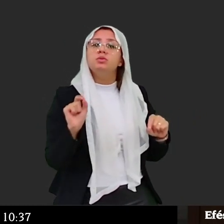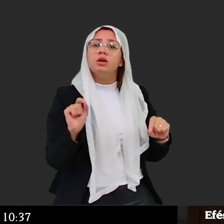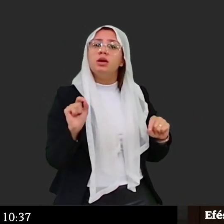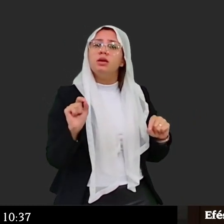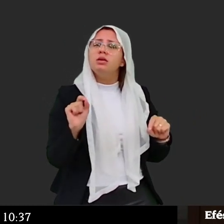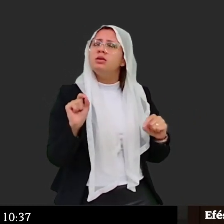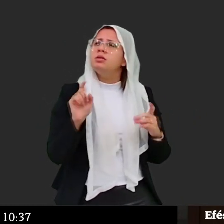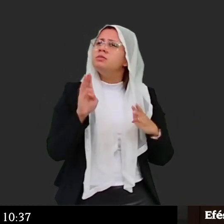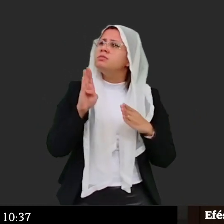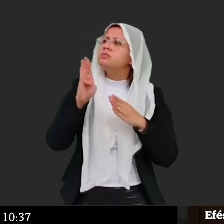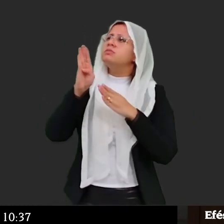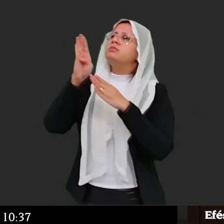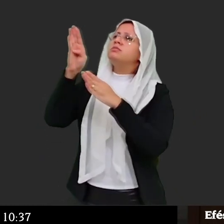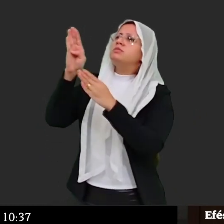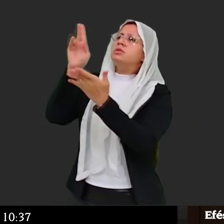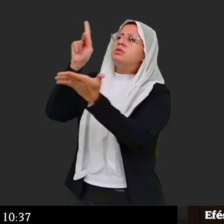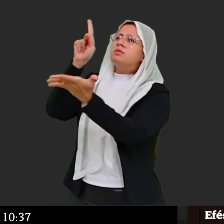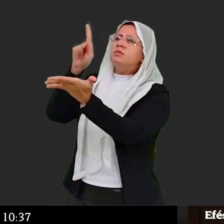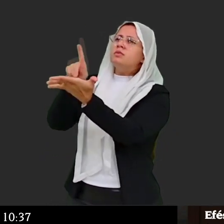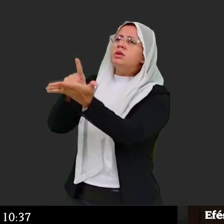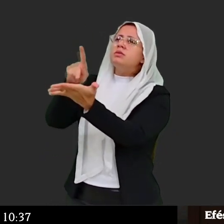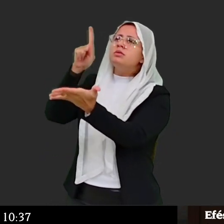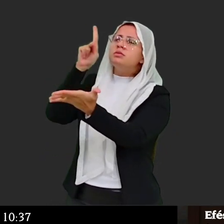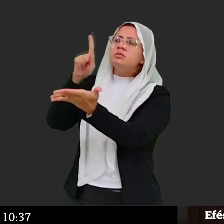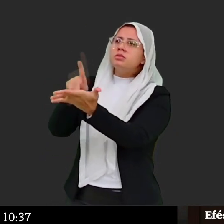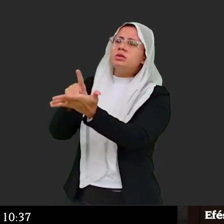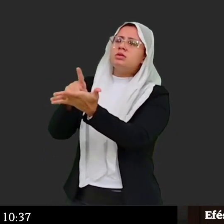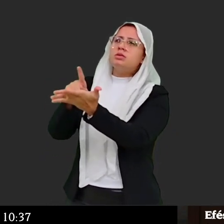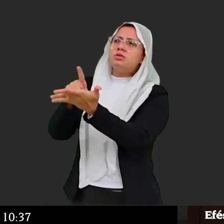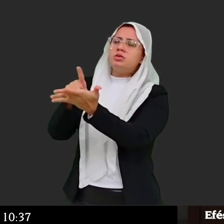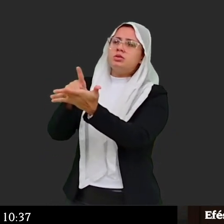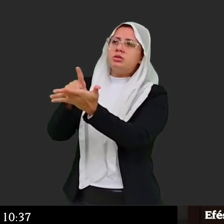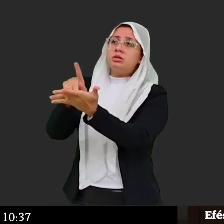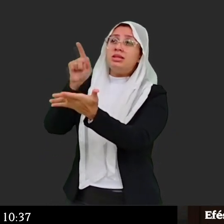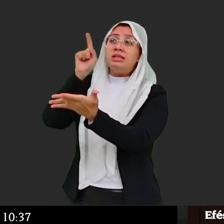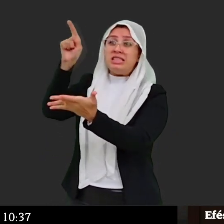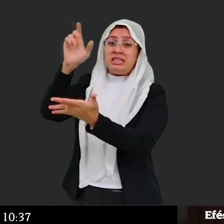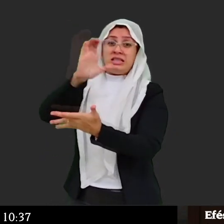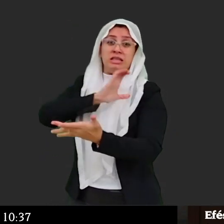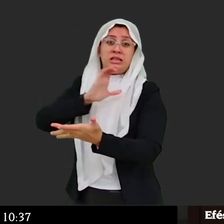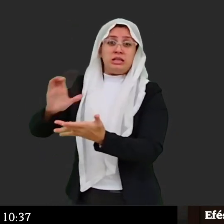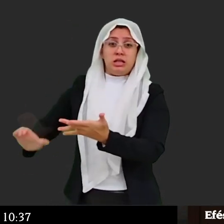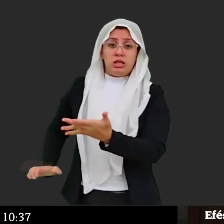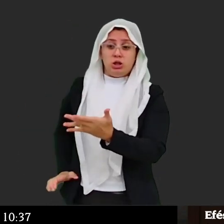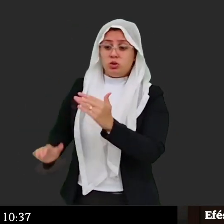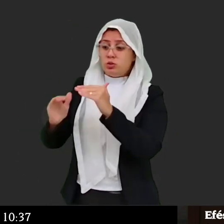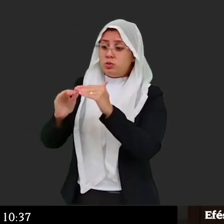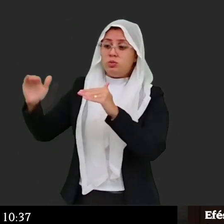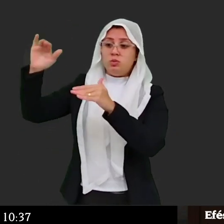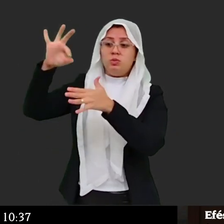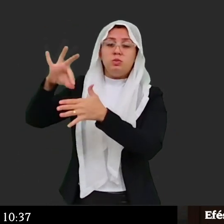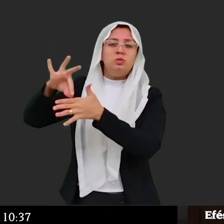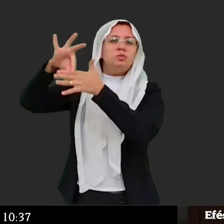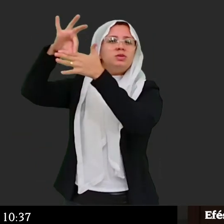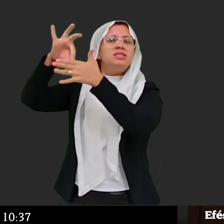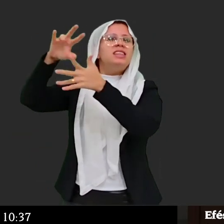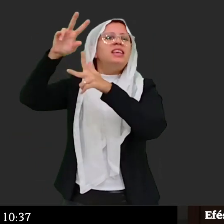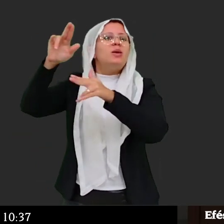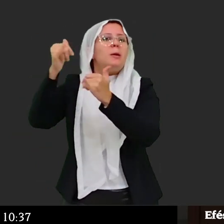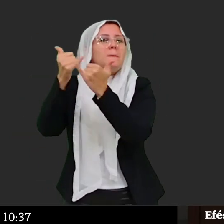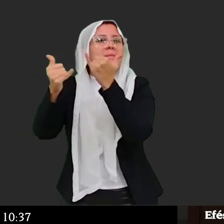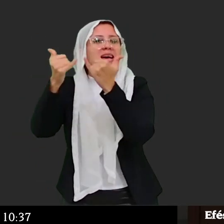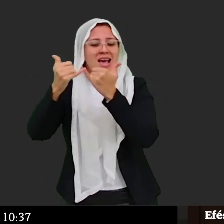caridade, cresçamos em tudo naquele que é a cabeça, Cristo, do qual todo o corpo,